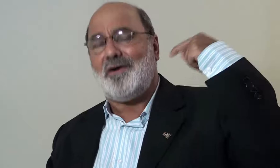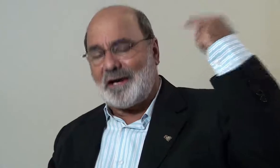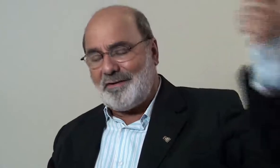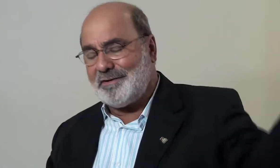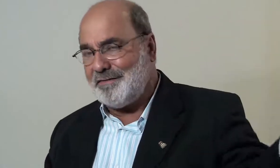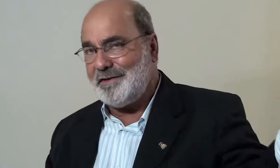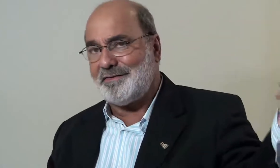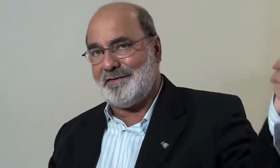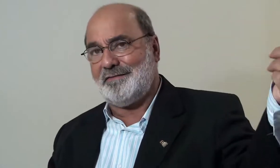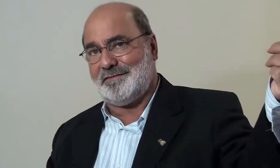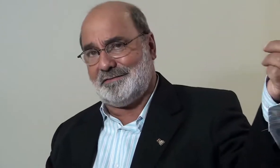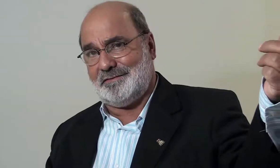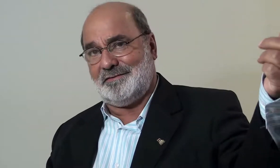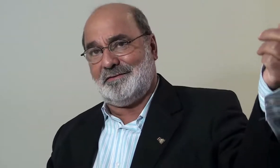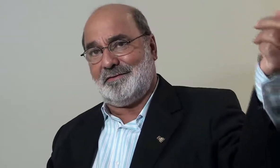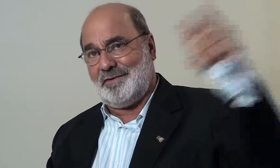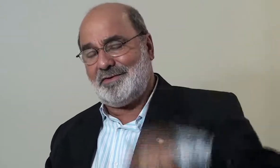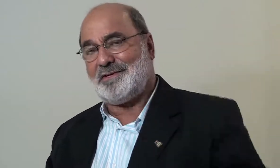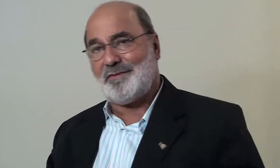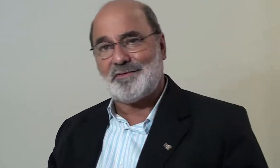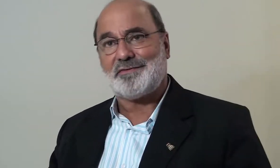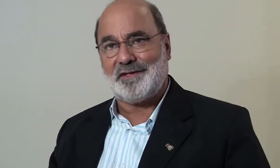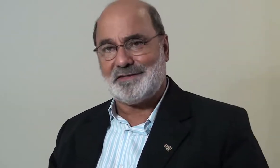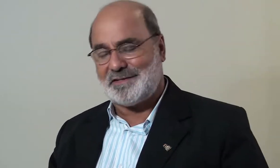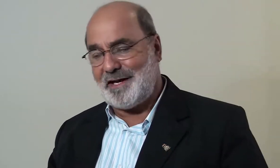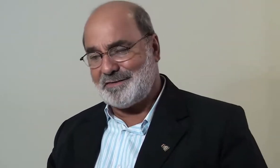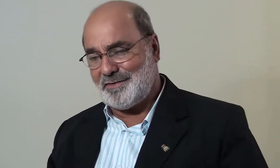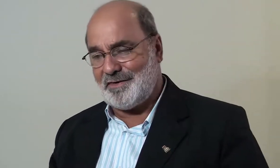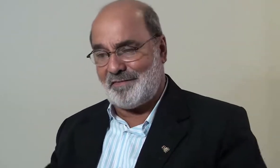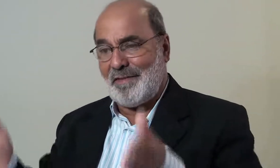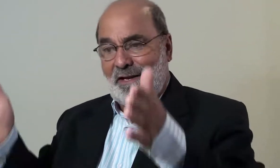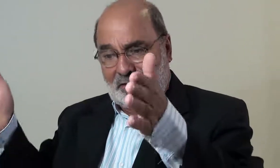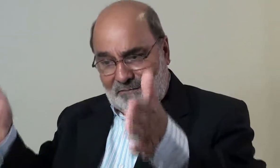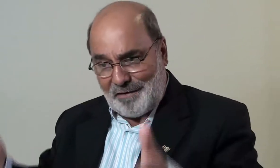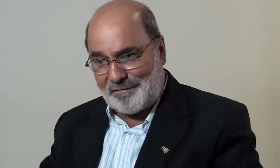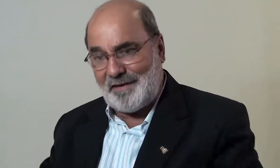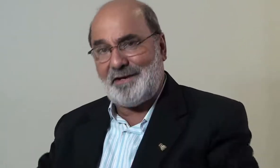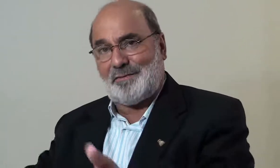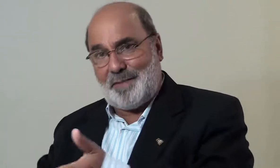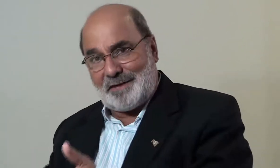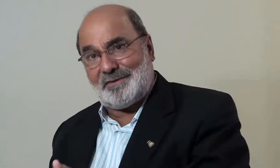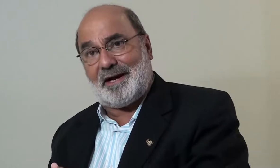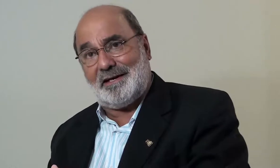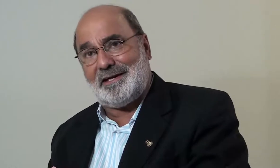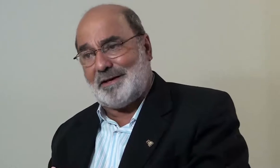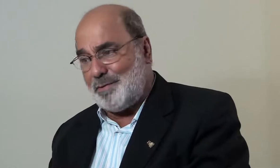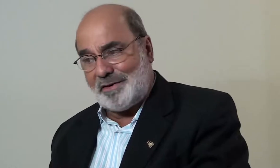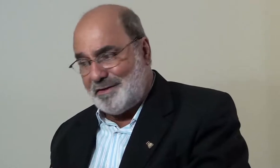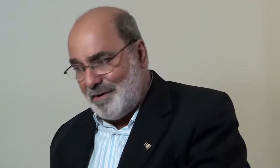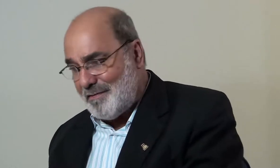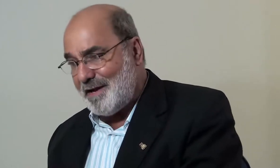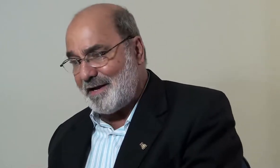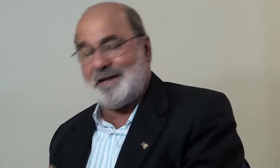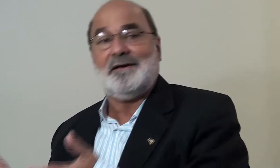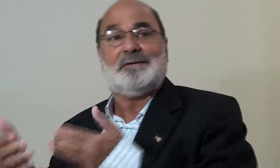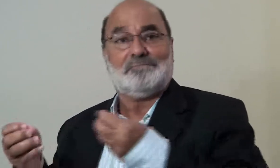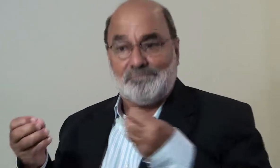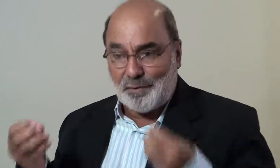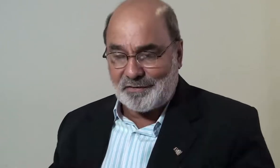local definitivo de onde seriam construídas as instalações. Então foi feito perto da clínica, porque não era